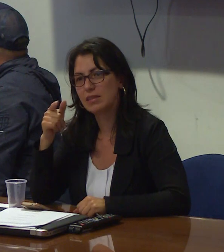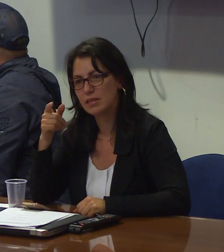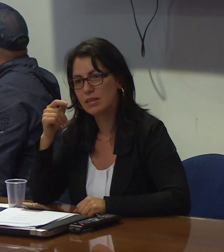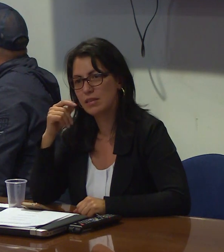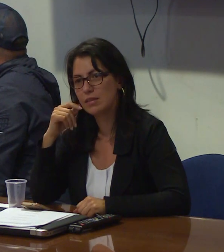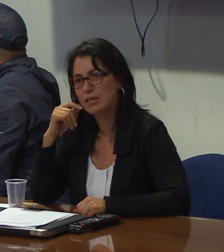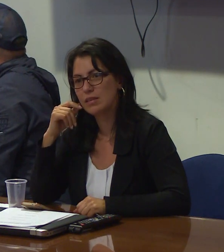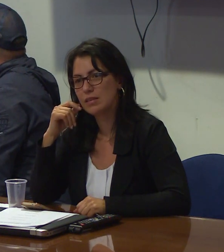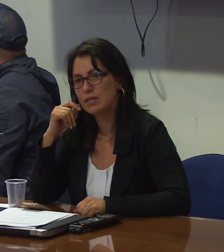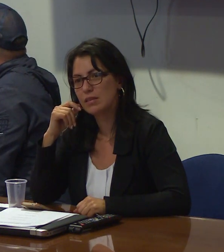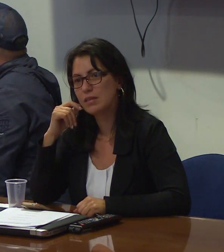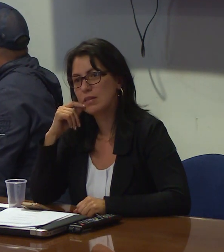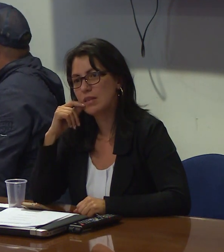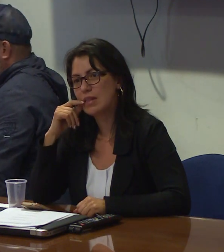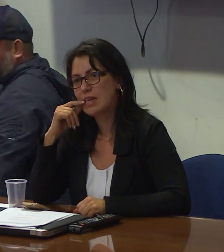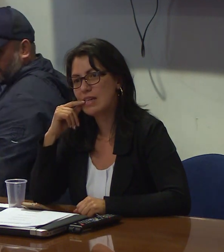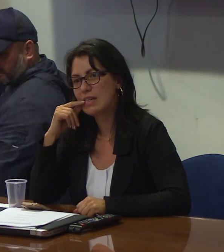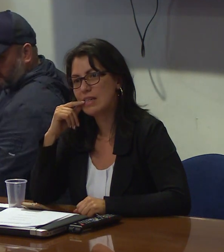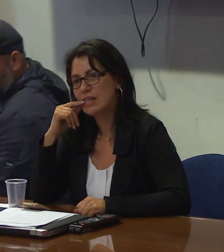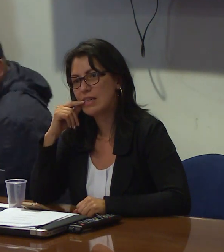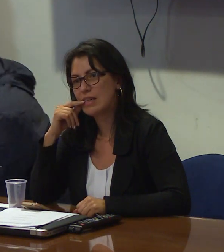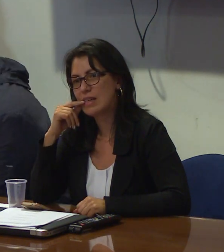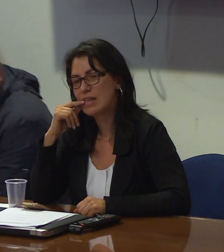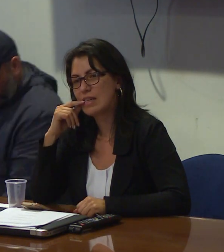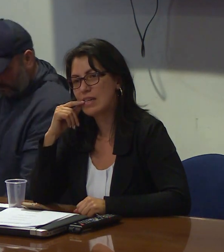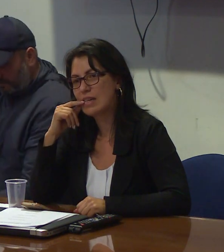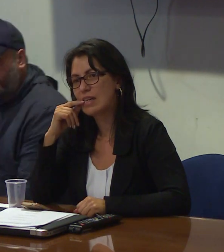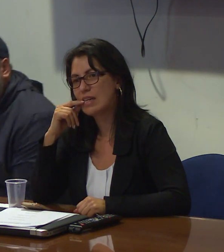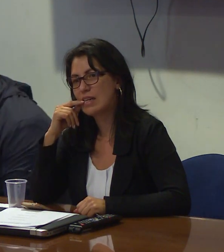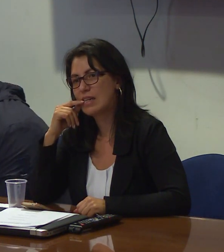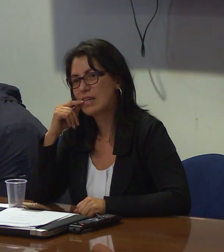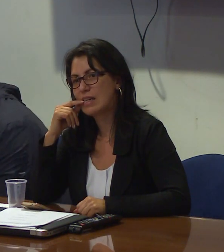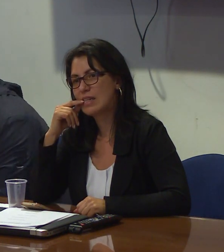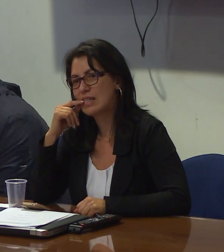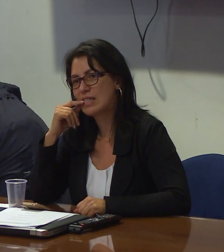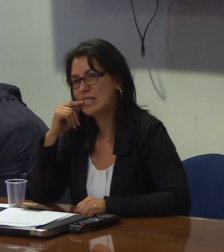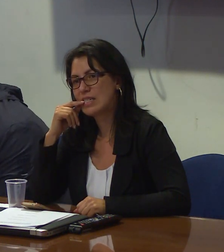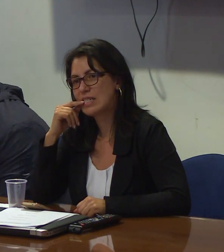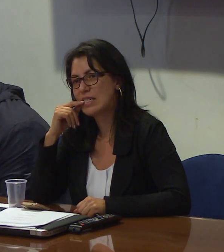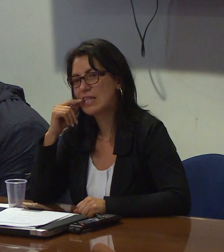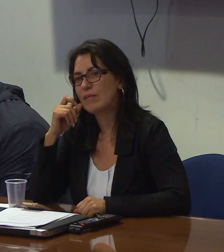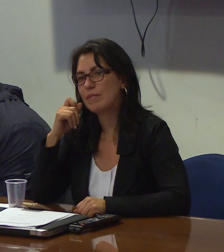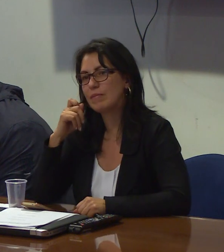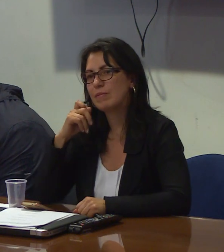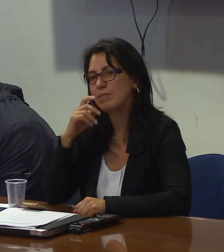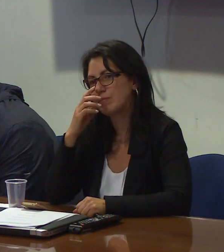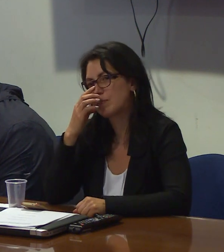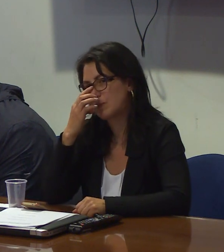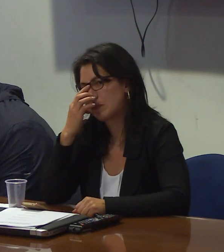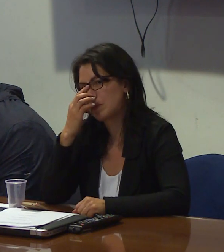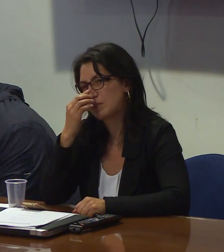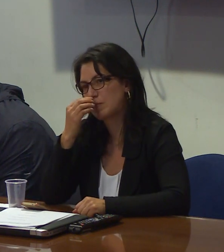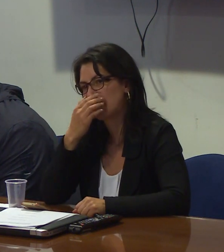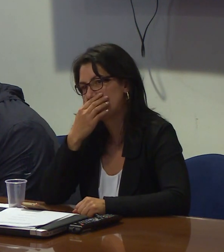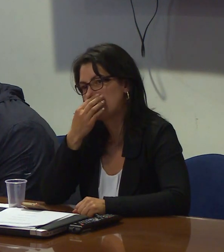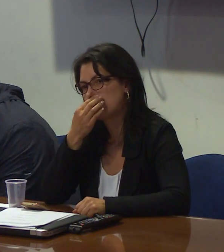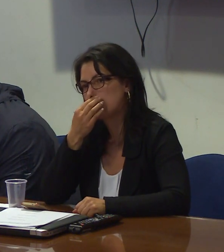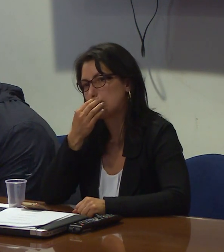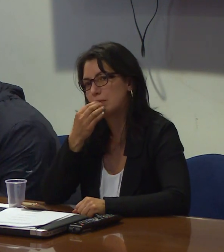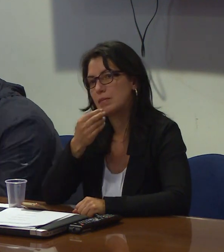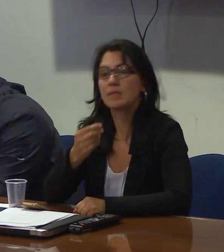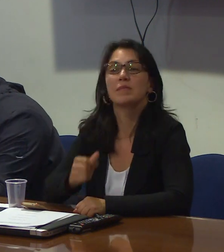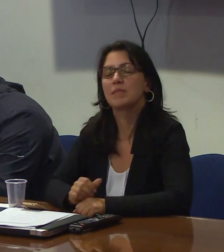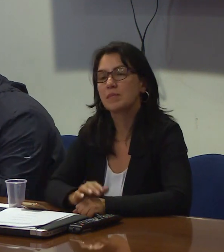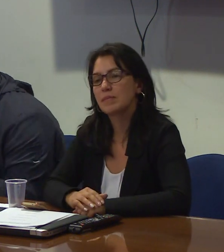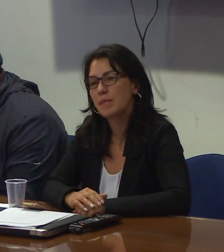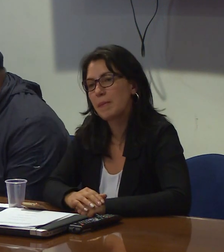abordarla. No, que pensaba en esa importancia que pueden dar los semilleros, que digamos que no desconocen